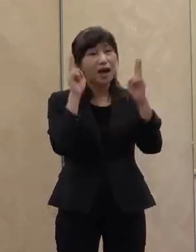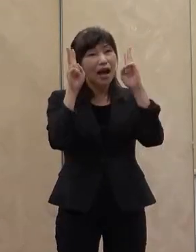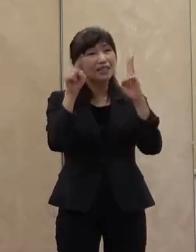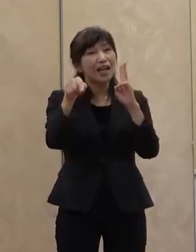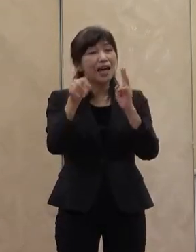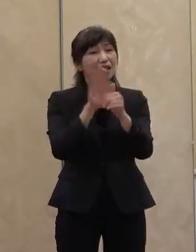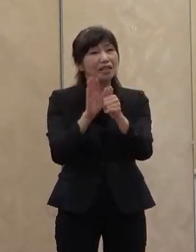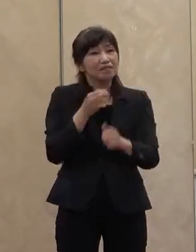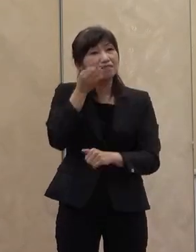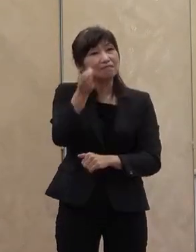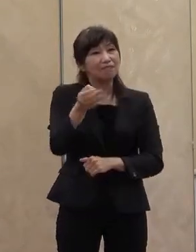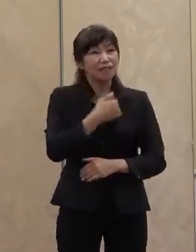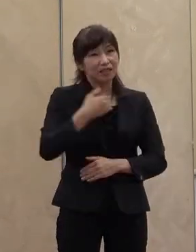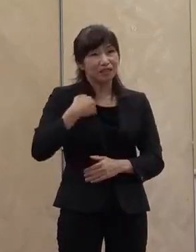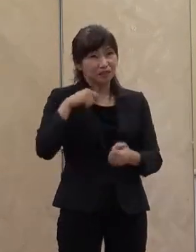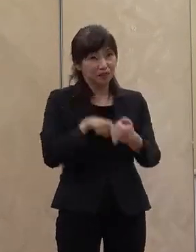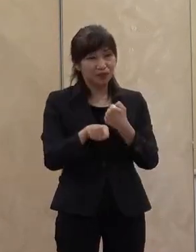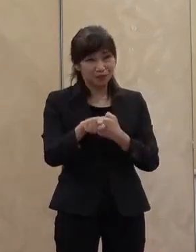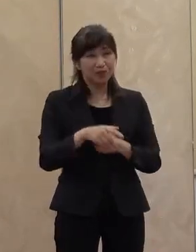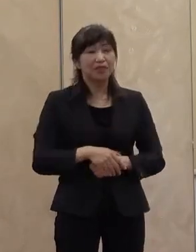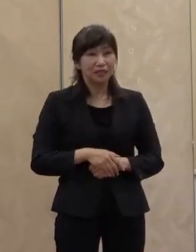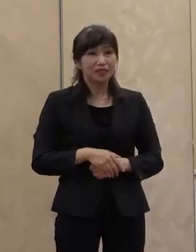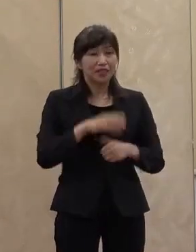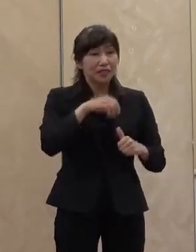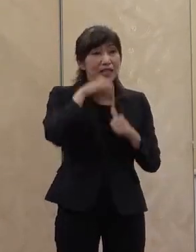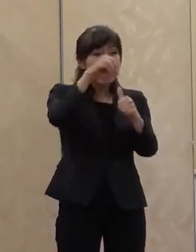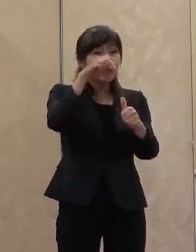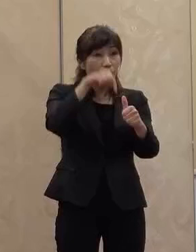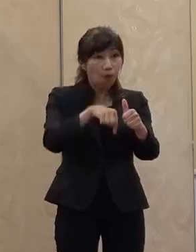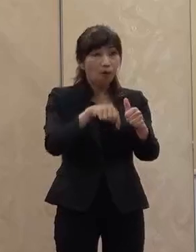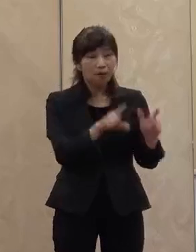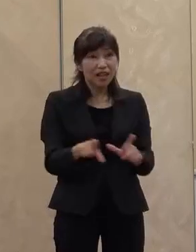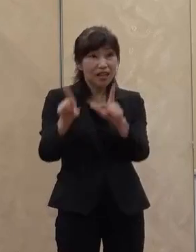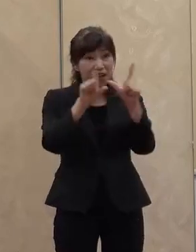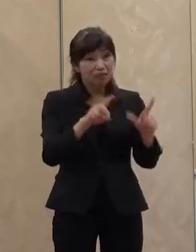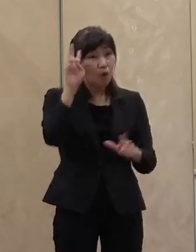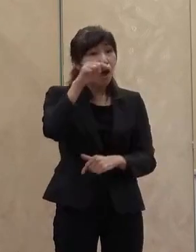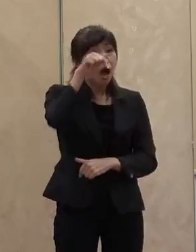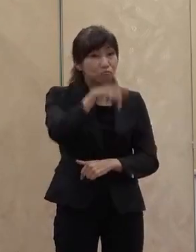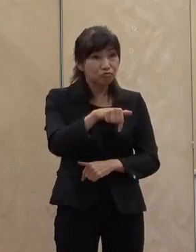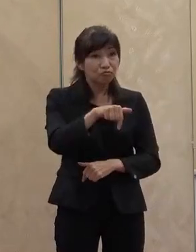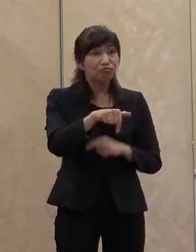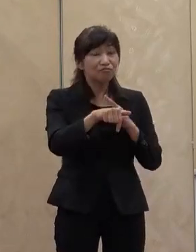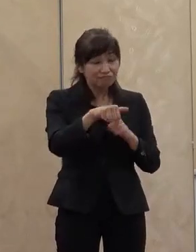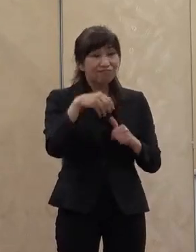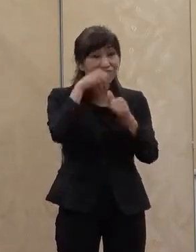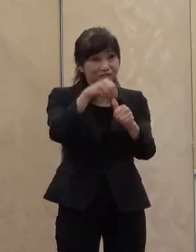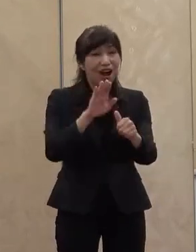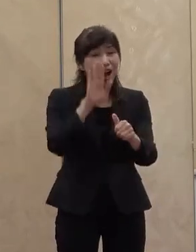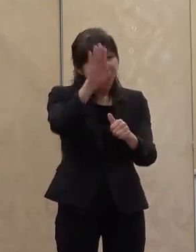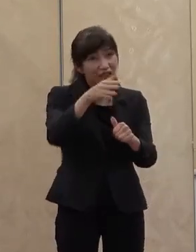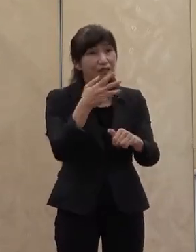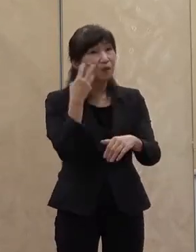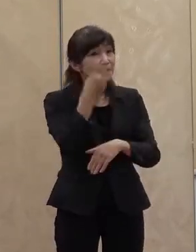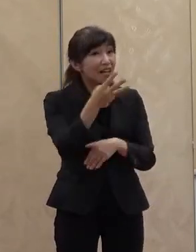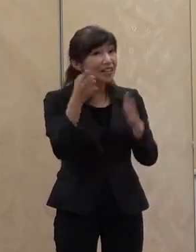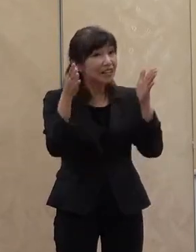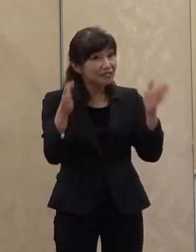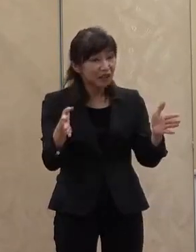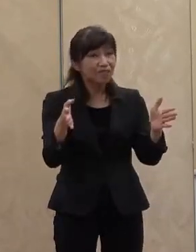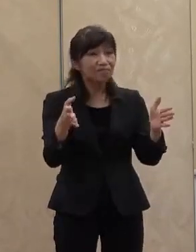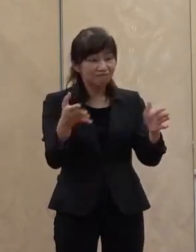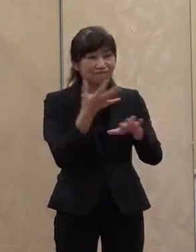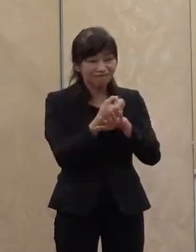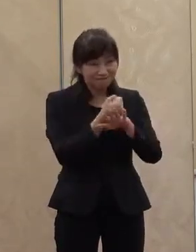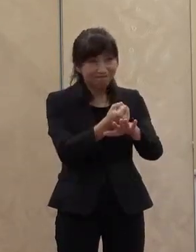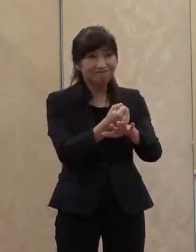採用してもらうのは府民を採用してもらった場合で、それが3ヶ月間定着をした場合に採用をこの支給